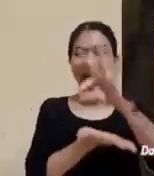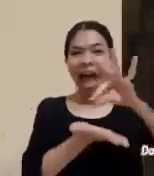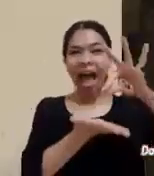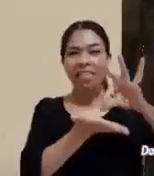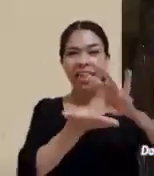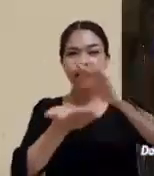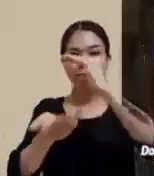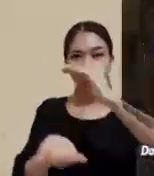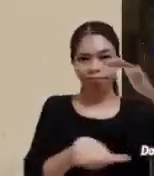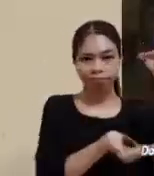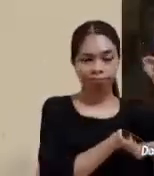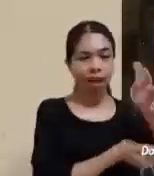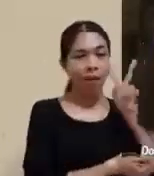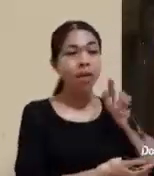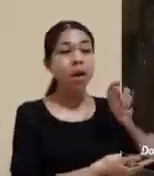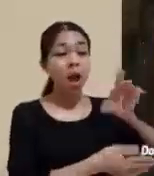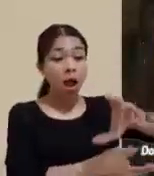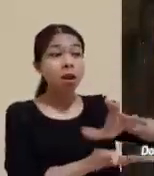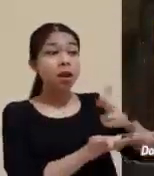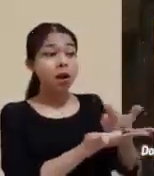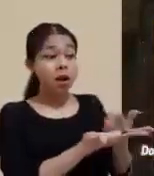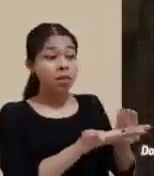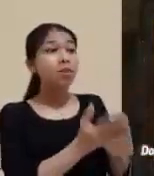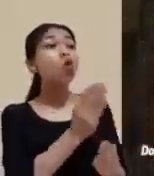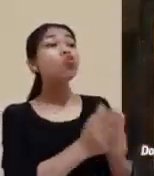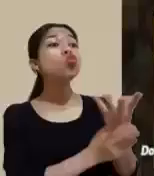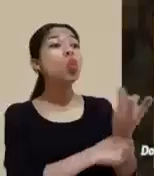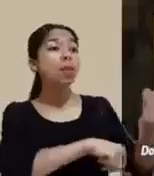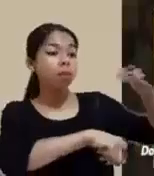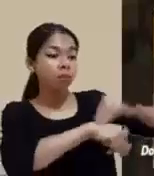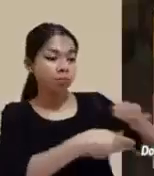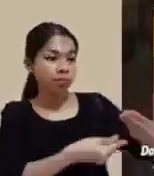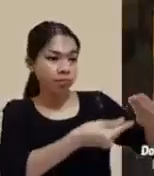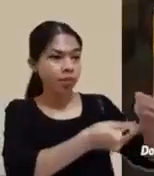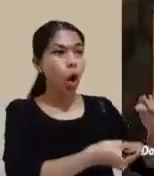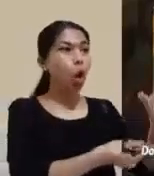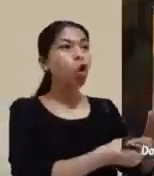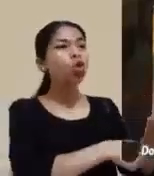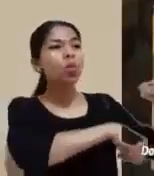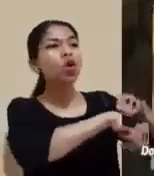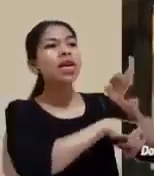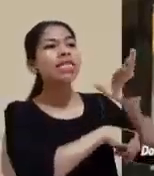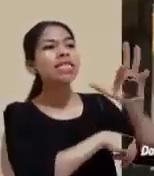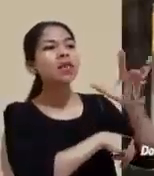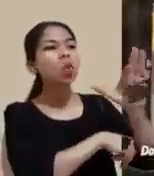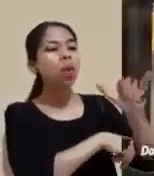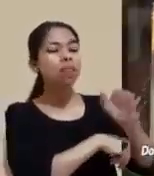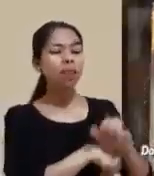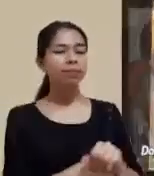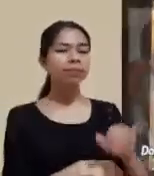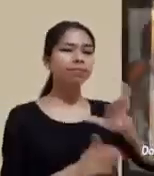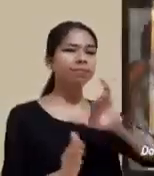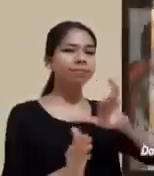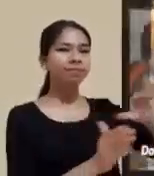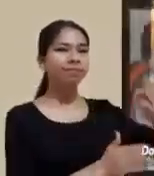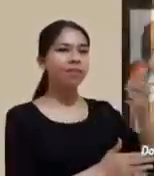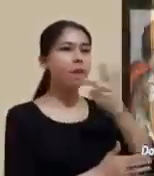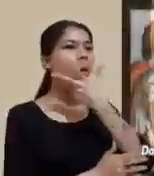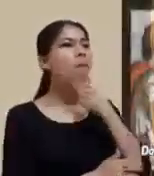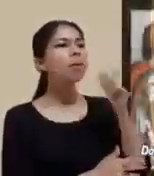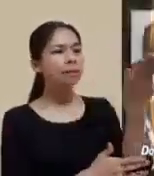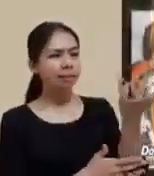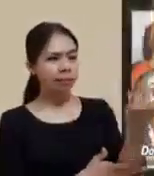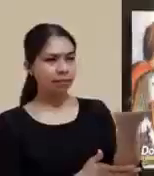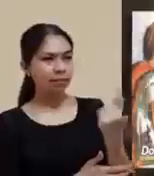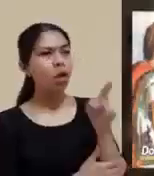El administrador le dijo: toma tu recibo, date prisa y haz otro por 50. Luego preguntó al siguiente: ¿y tú